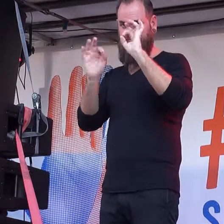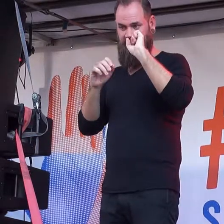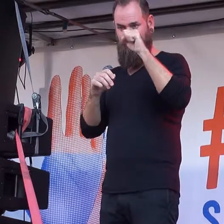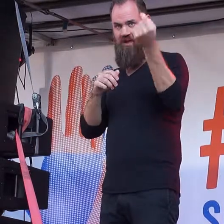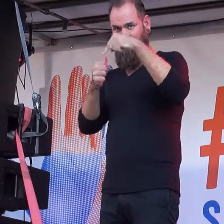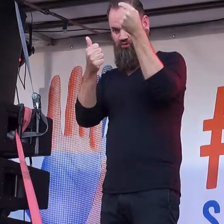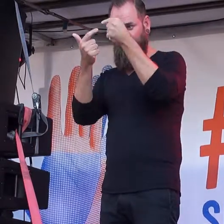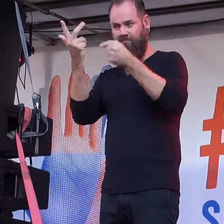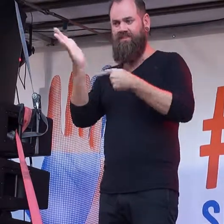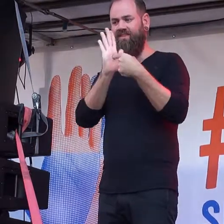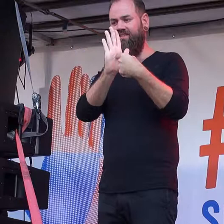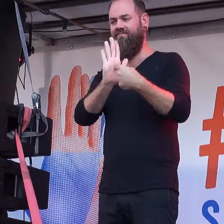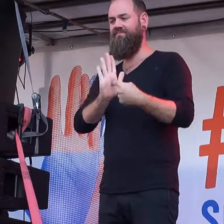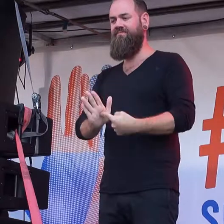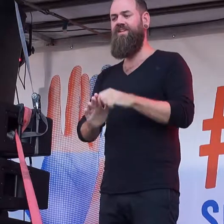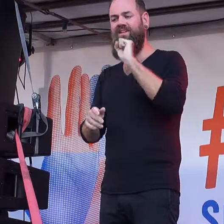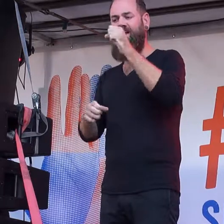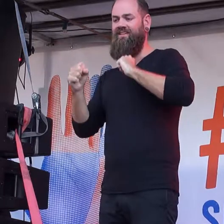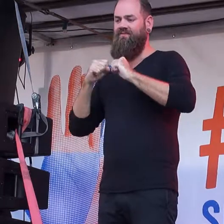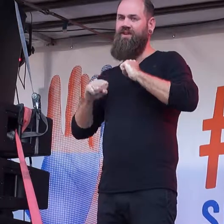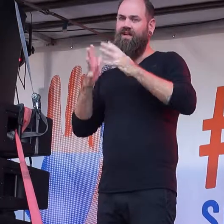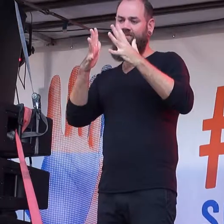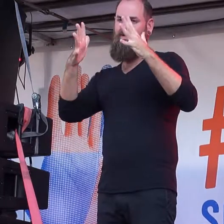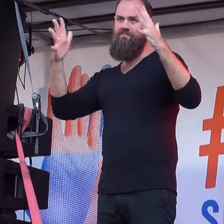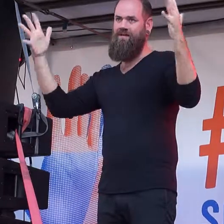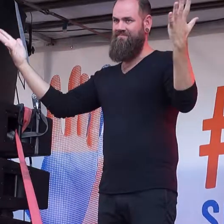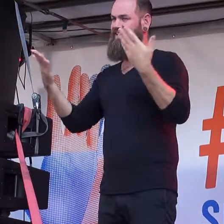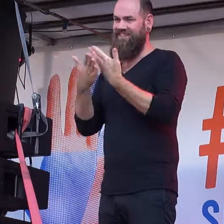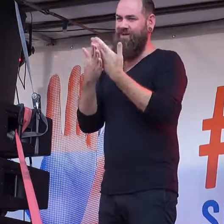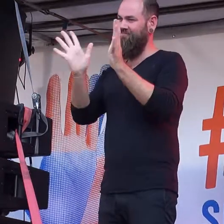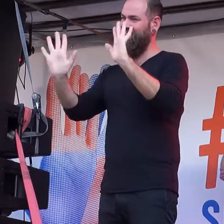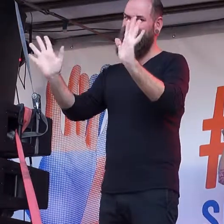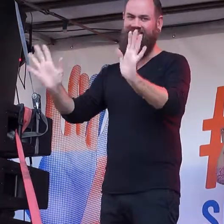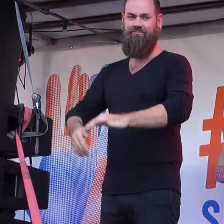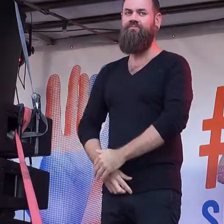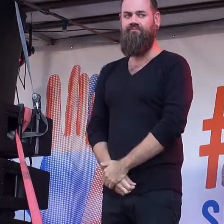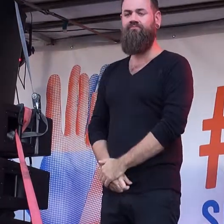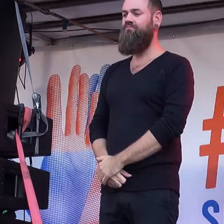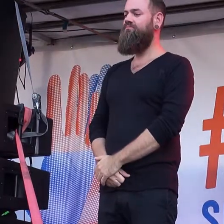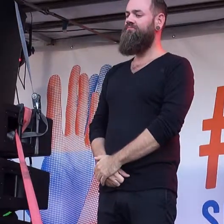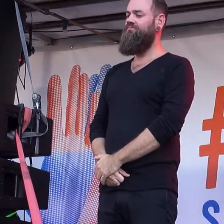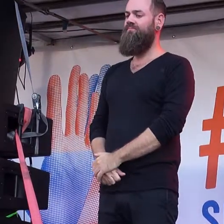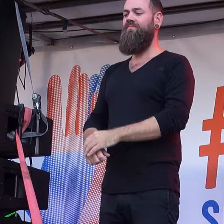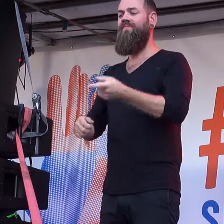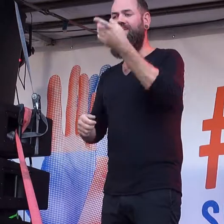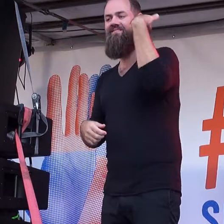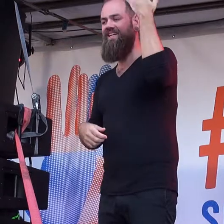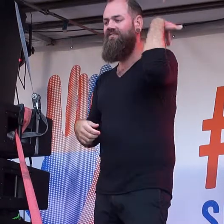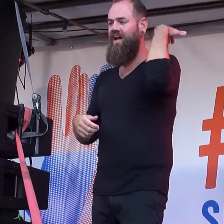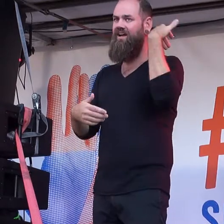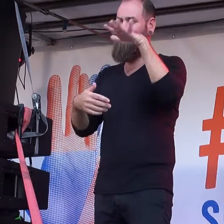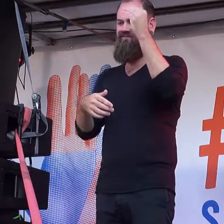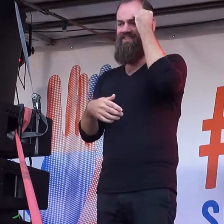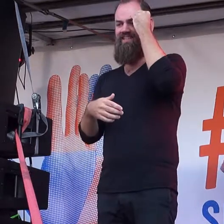haben viel zu lange gedacht ja dafür aus unserer vergangenheit gelernt haben dass das was in der nazi zeit